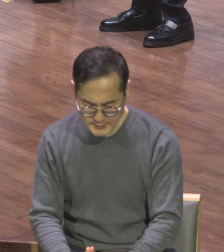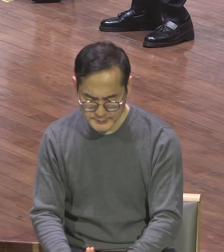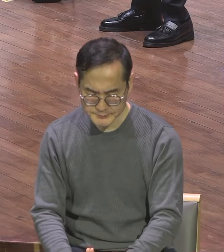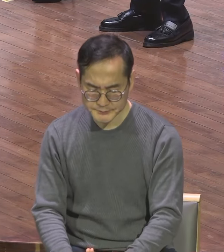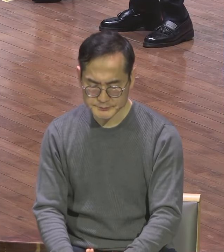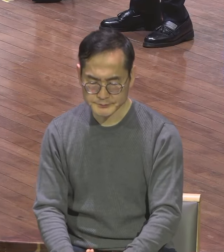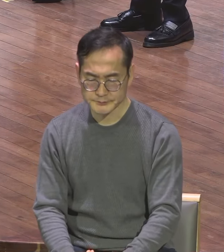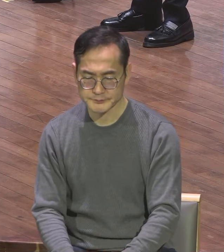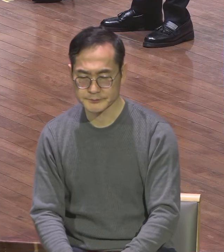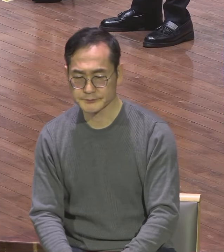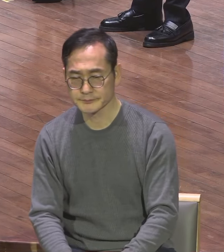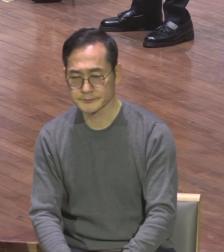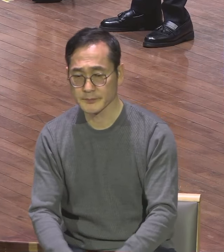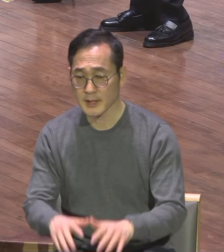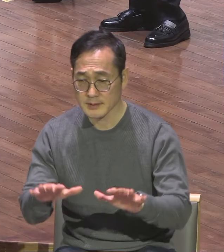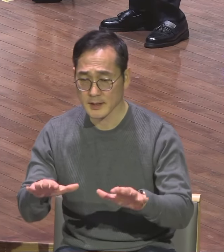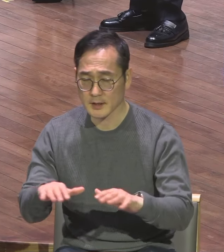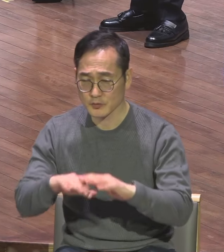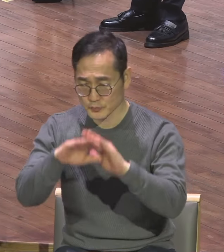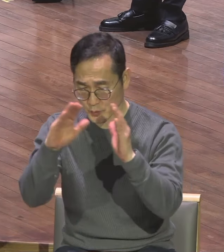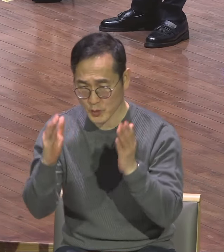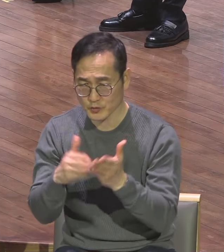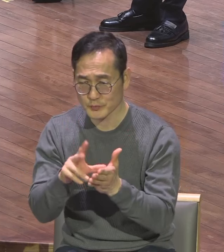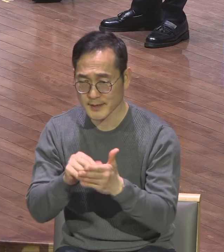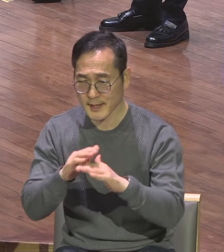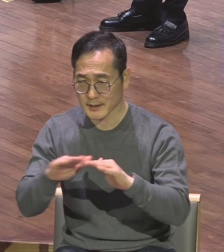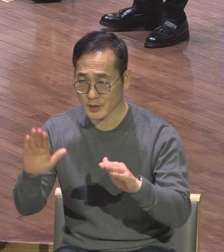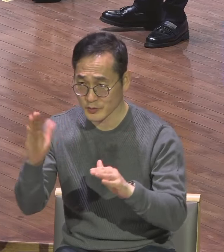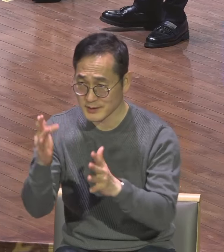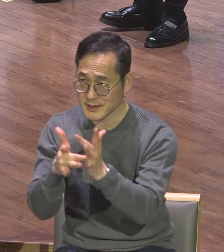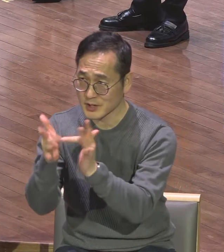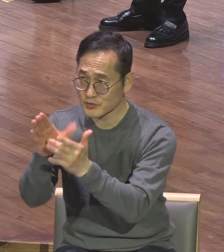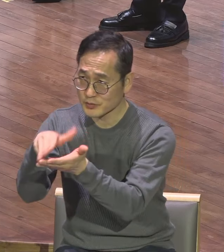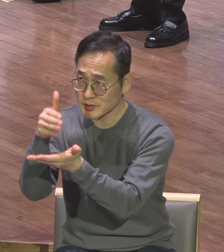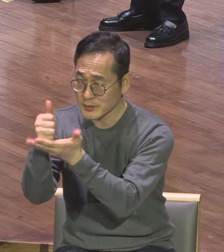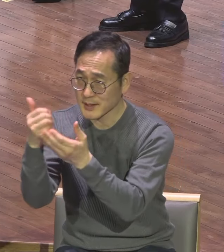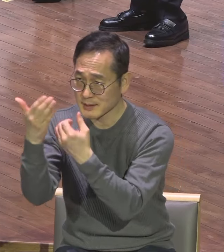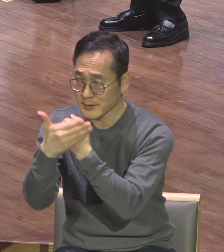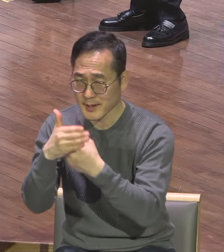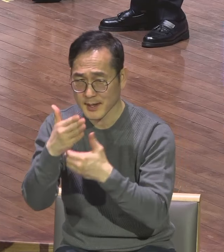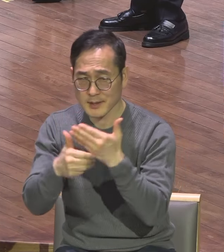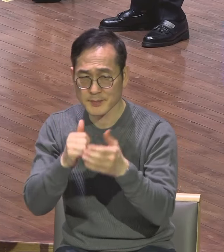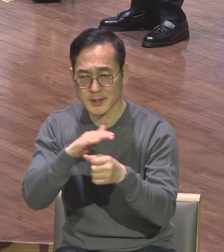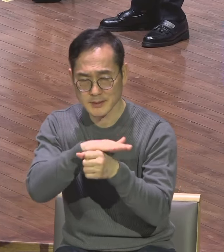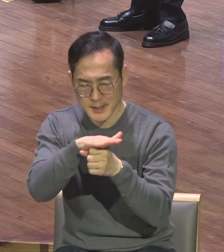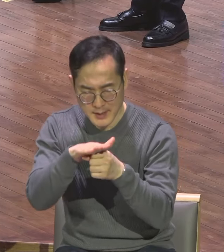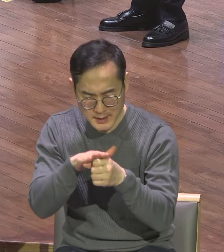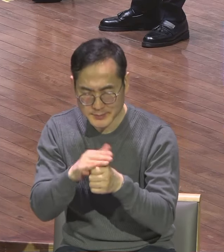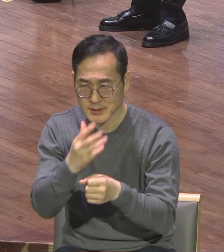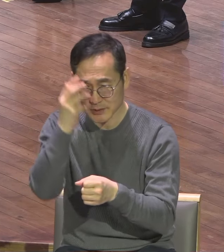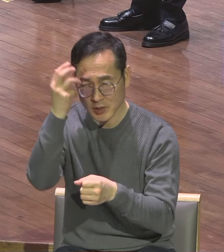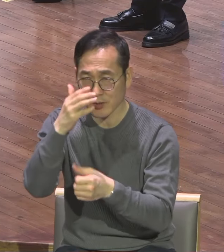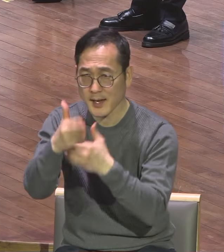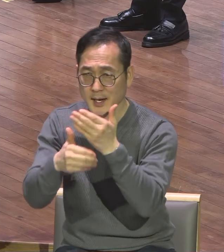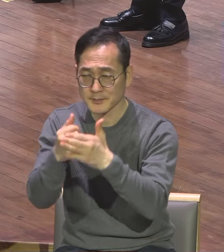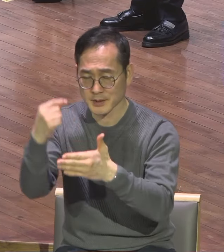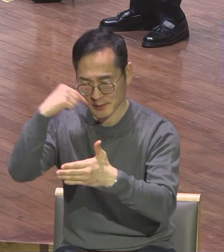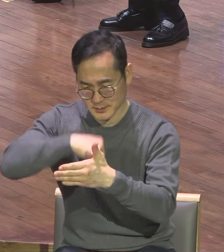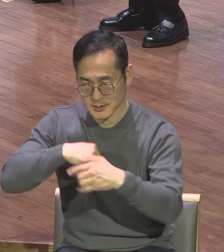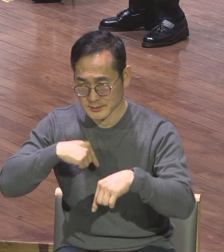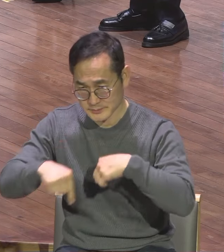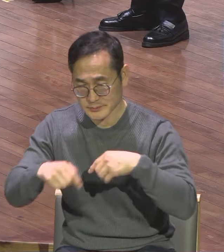이제는 우리 인생의 모든 문제 해결자 되신 우리 주 예수 그리스도의 은혜와 하나님 아버지의 크신 사랑하심과 성령 하나님의 내주 인도